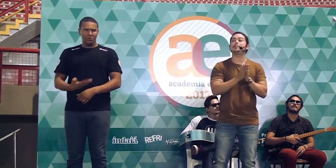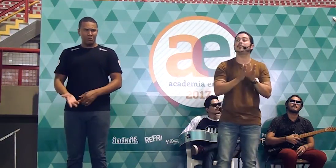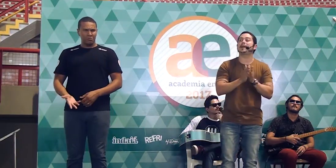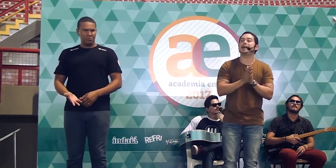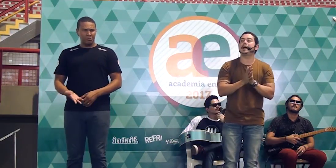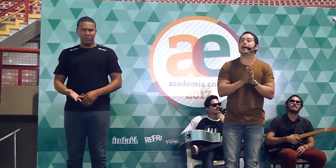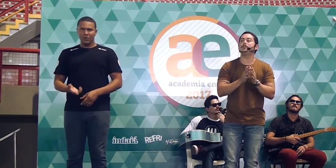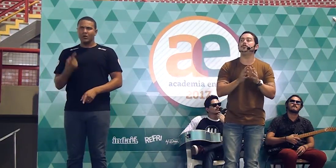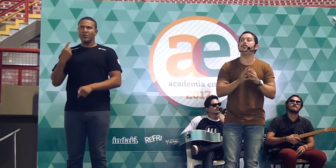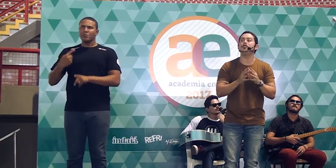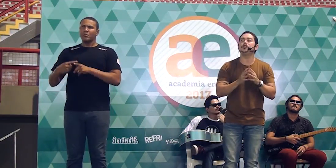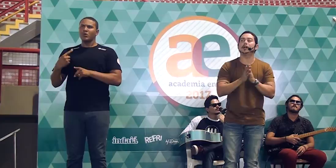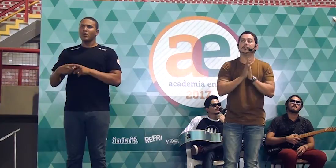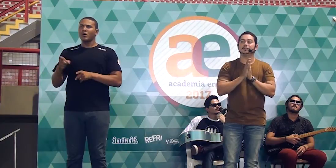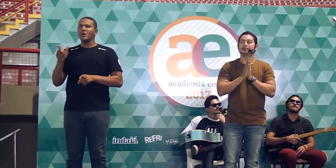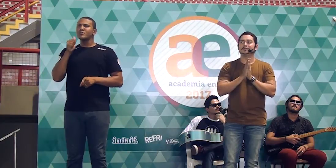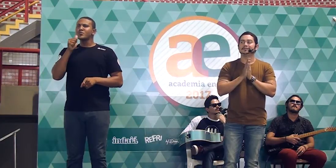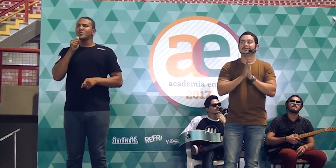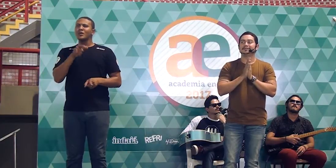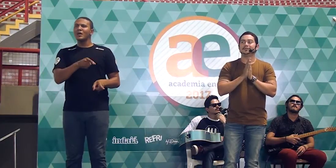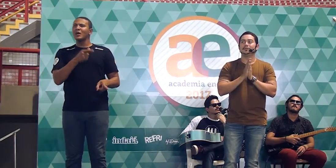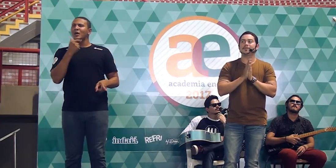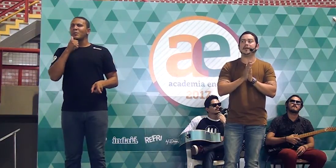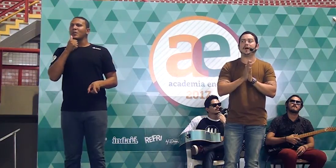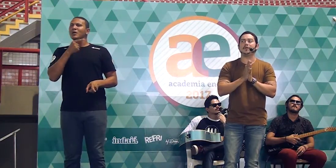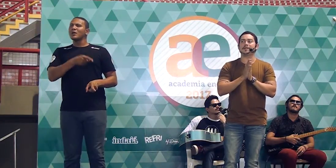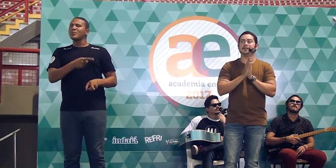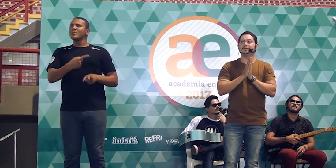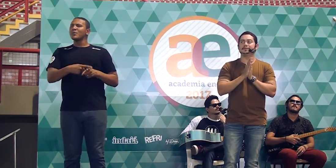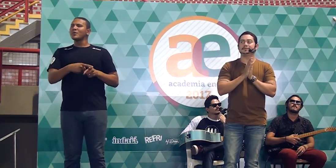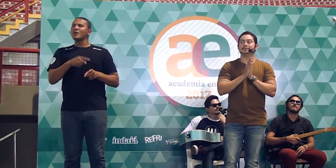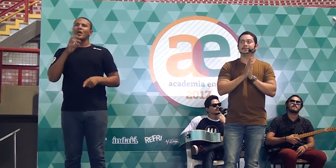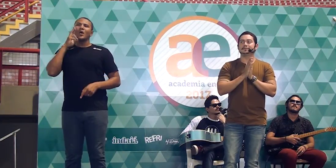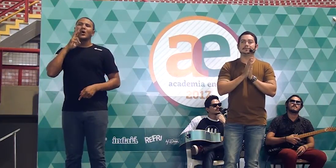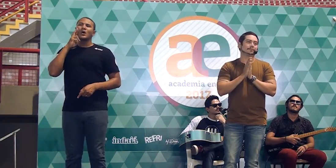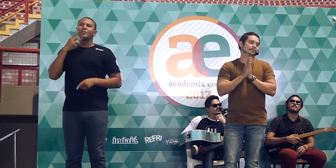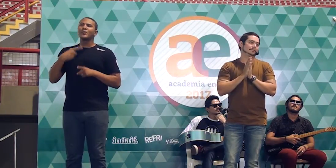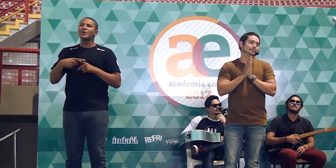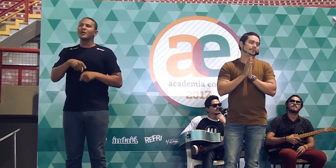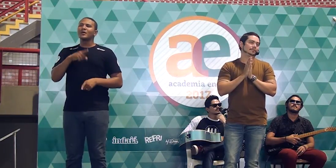você sabe por que a menina usava rosa?